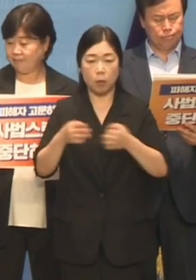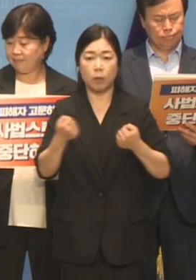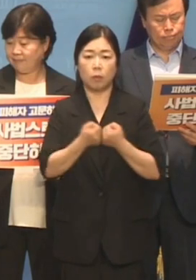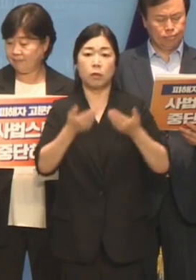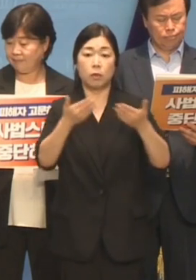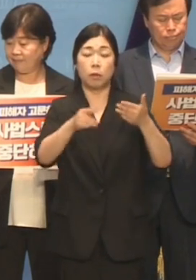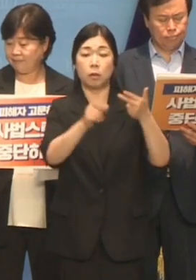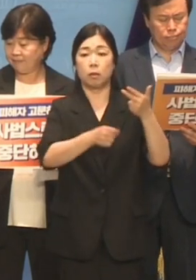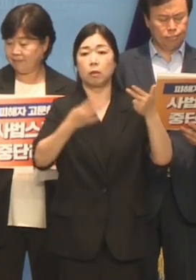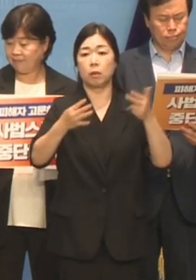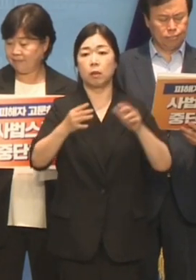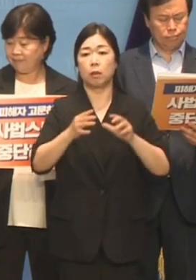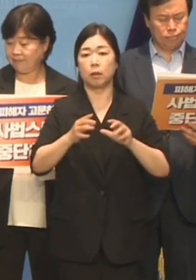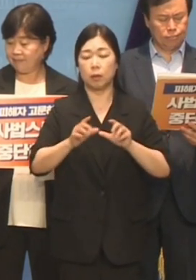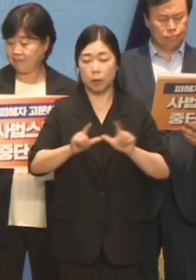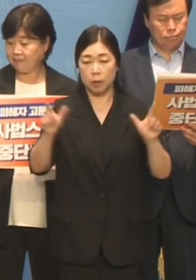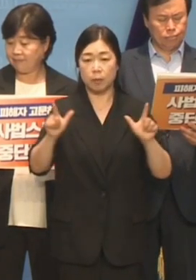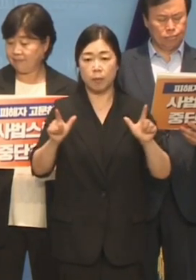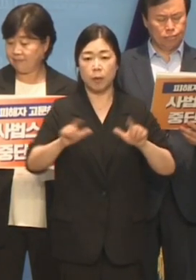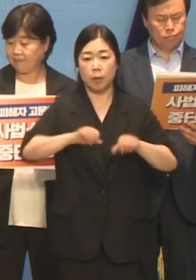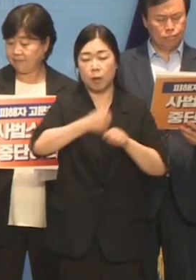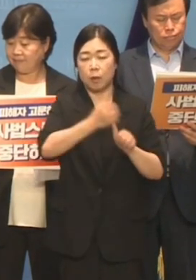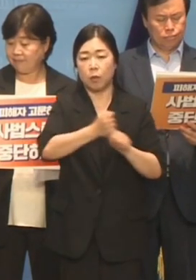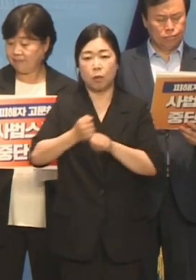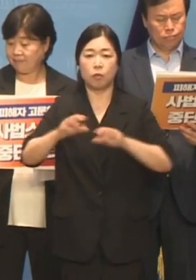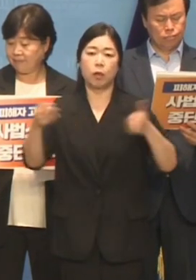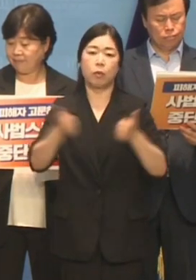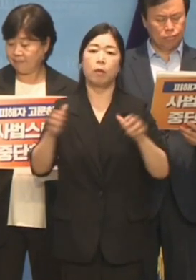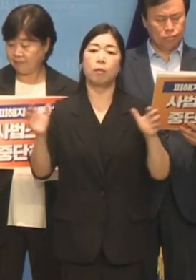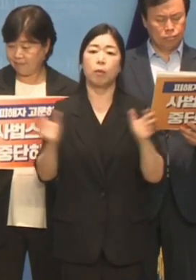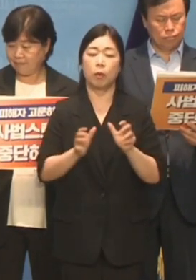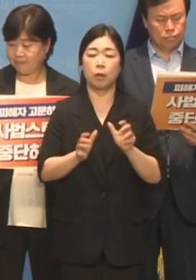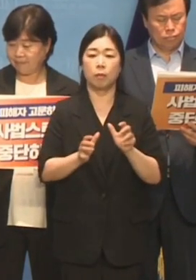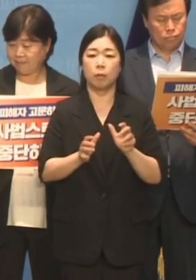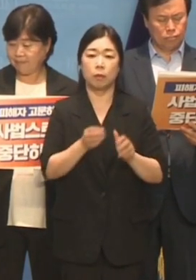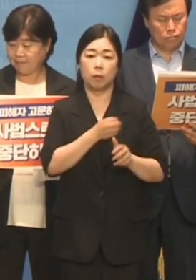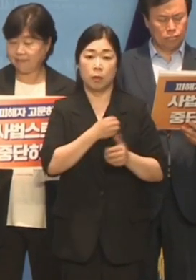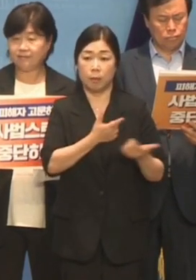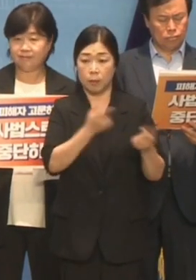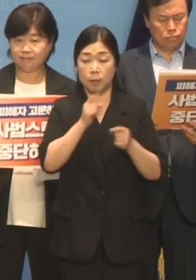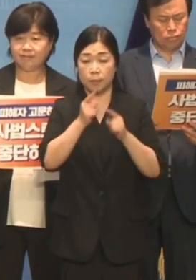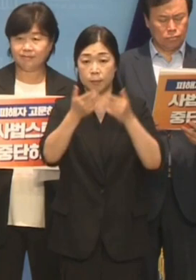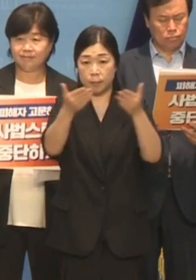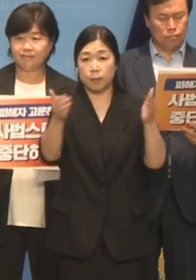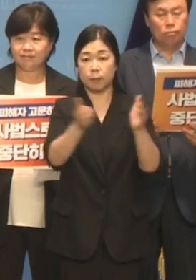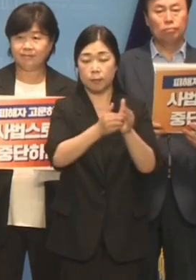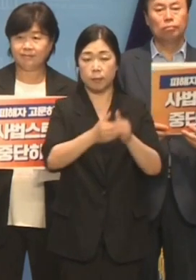4일 대외굴욕대책위원회 강제동원 국회의원 모임 소속위원 일동.